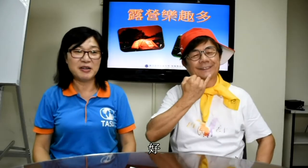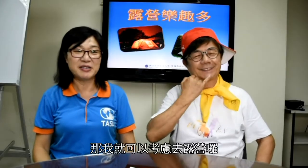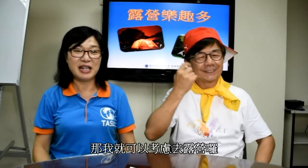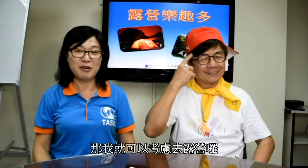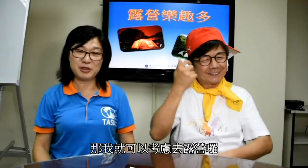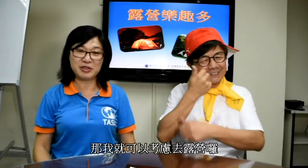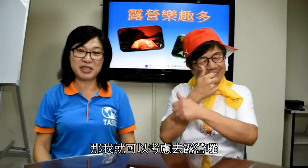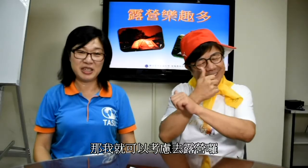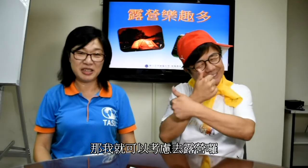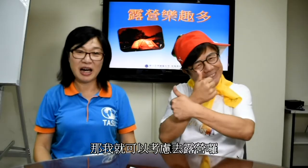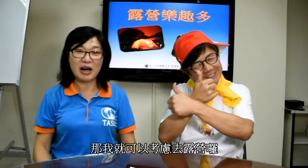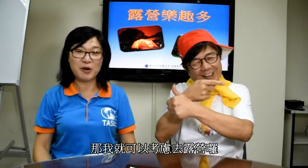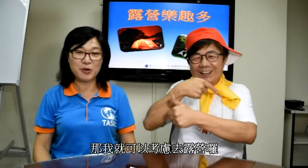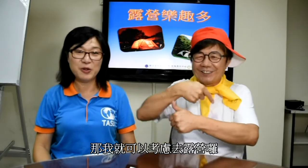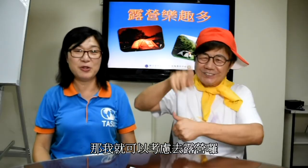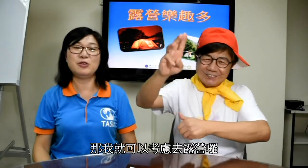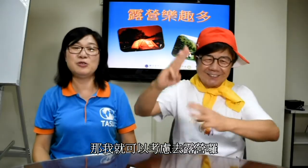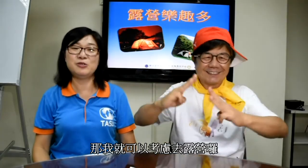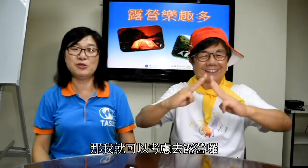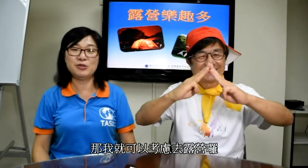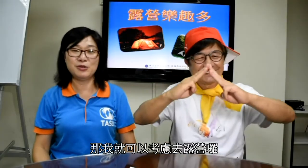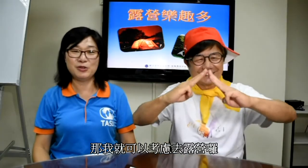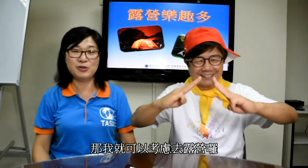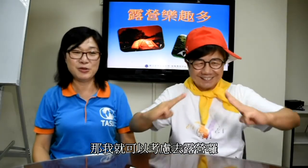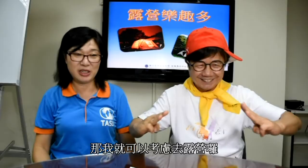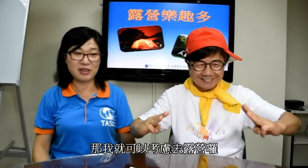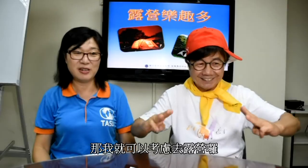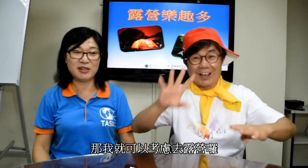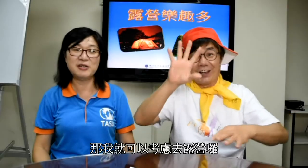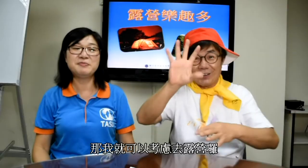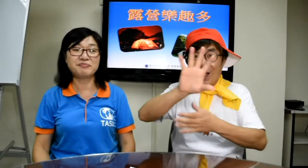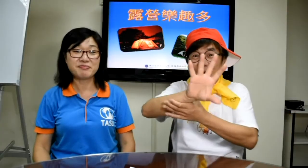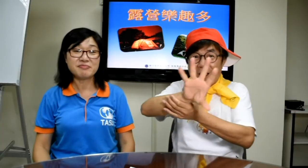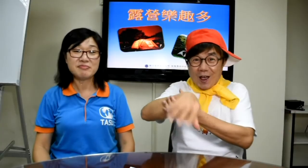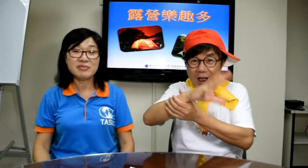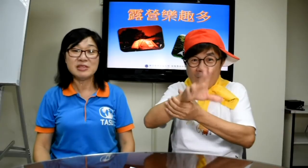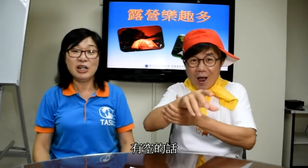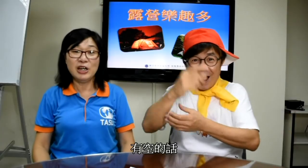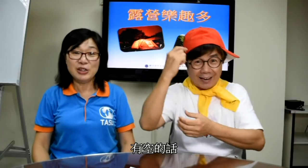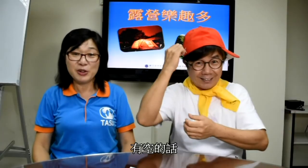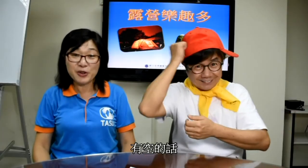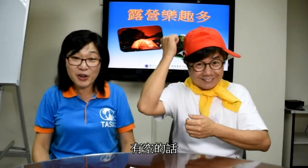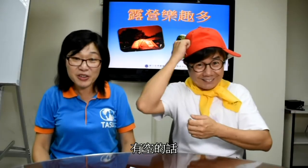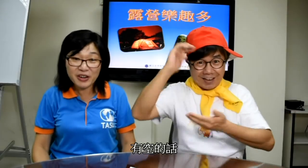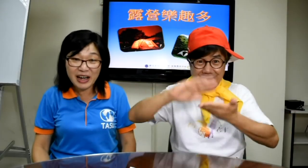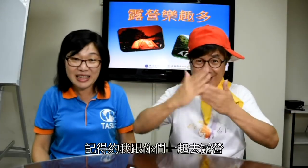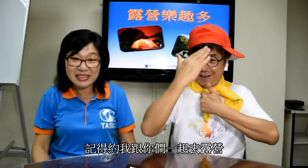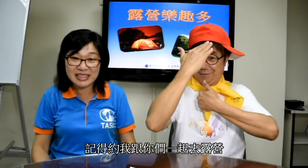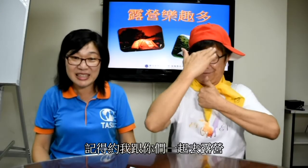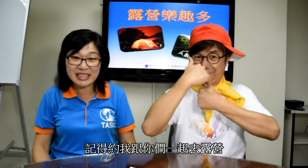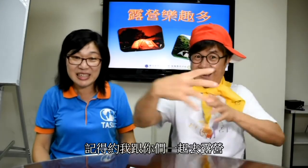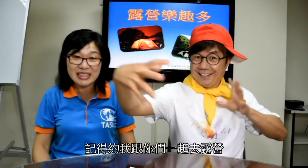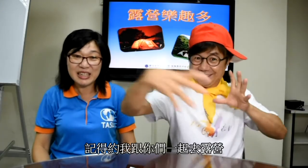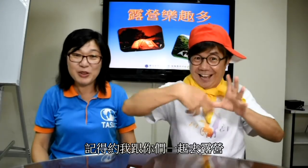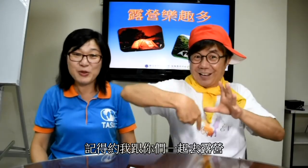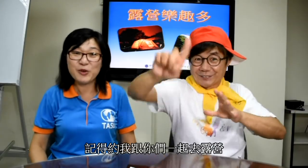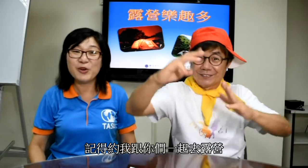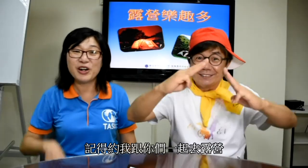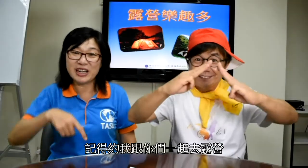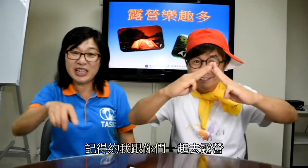那我就可以考虑去露营咯。有空的话记得约我跟你们